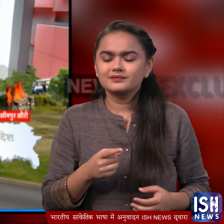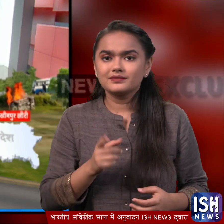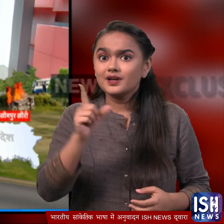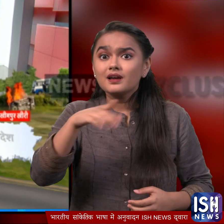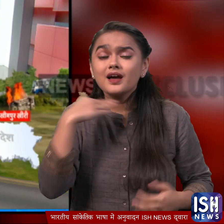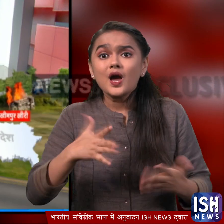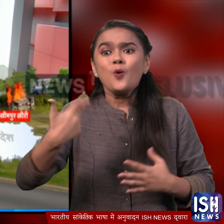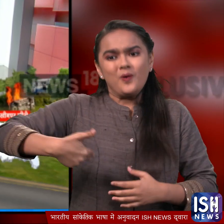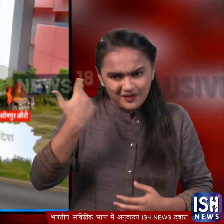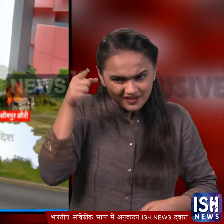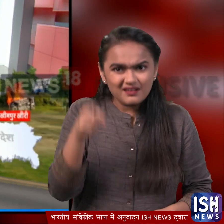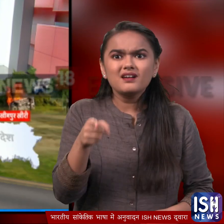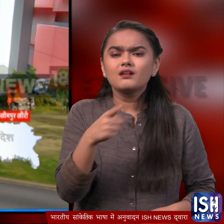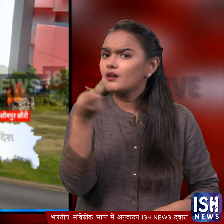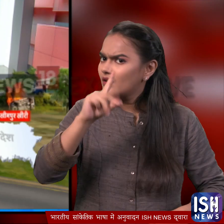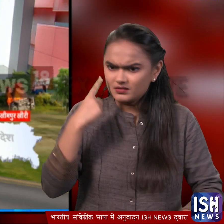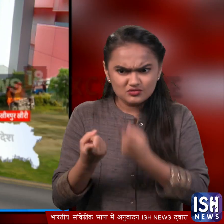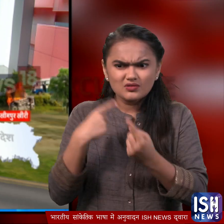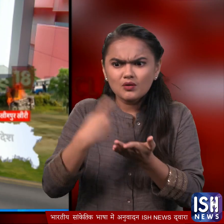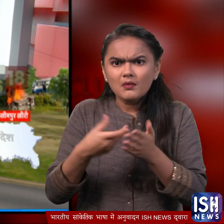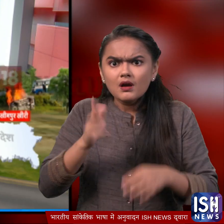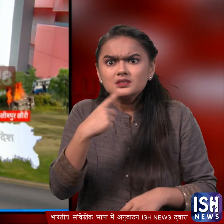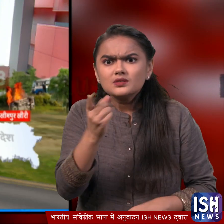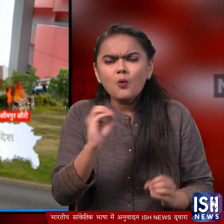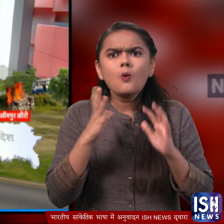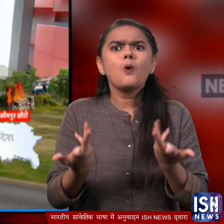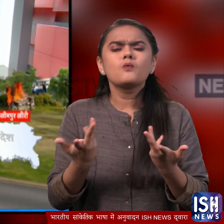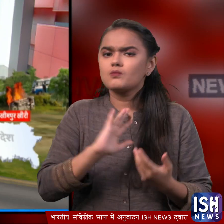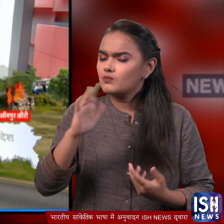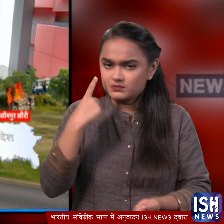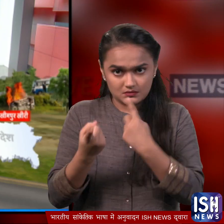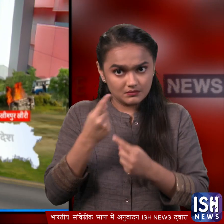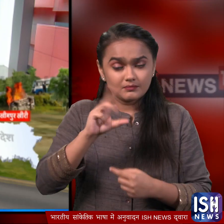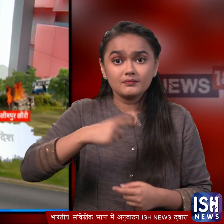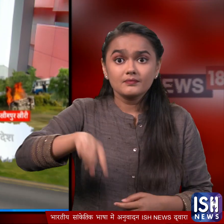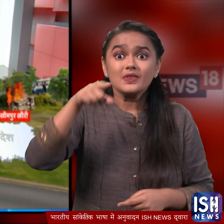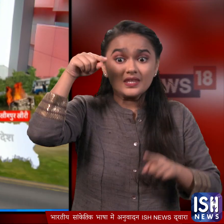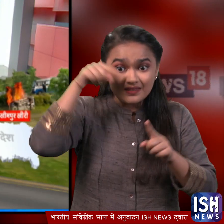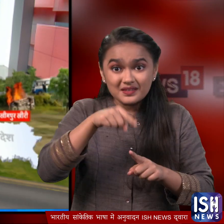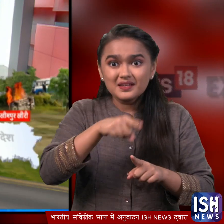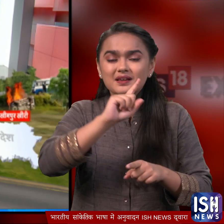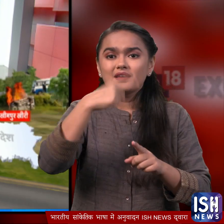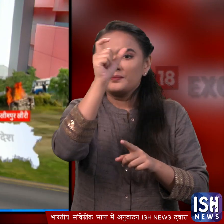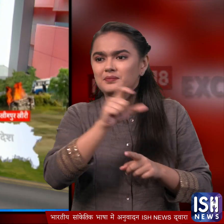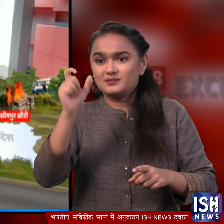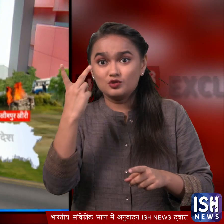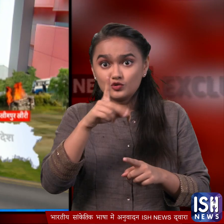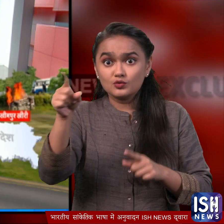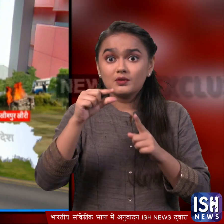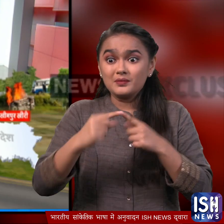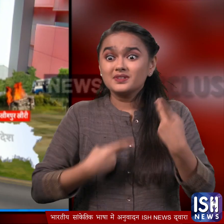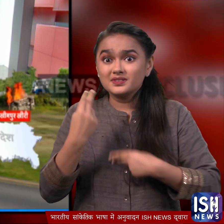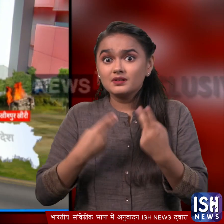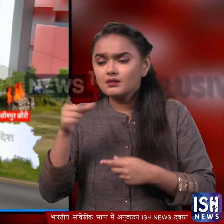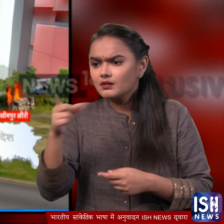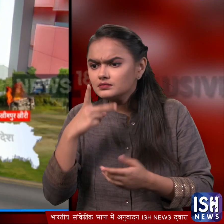मौत गोली लगने की वजह से हुई और इसलिए दोबारा पोस्टमार्टम होना चाहिए। इसी तरह मारे गए किसान लवप्रीत सिंह और छत्र सिंह की